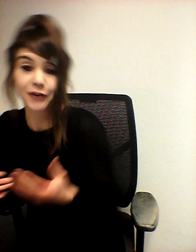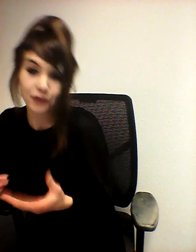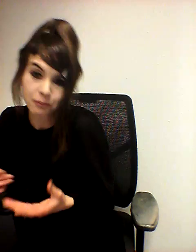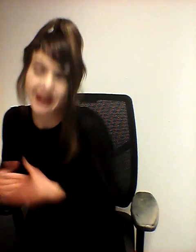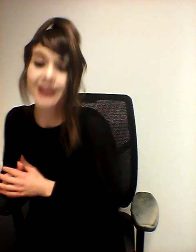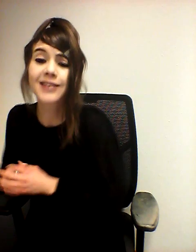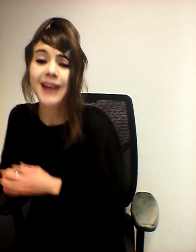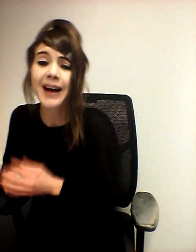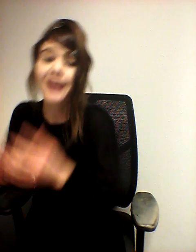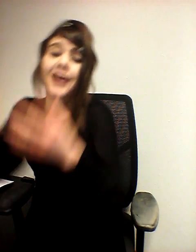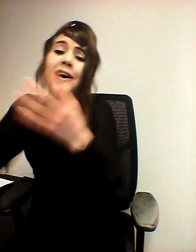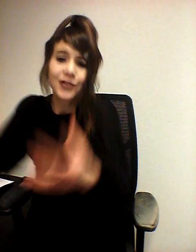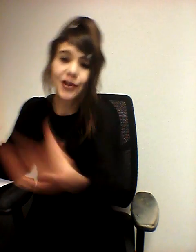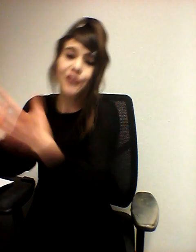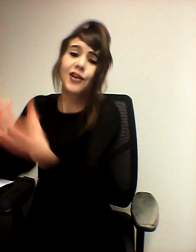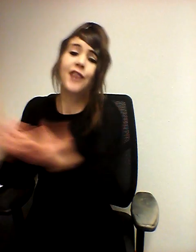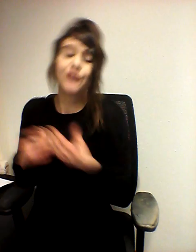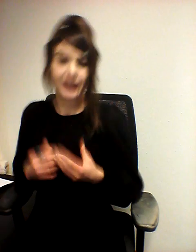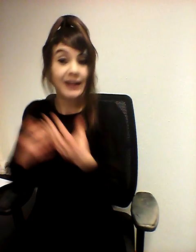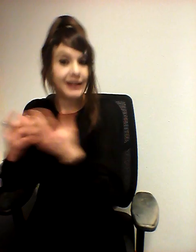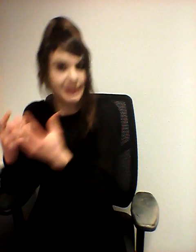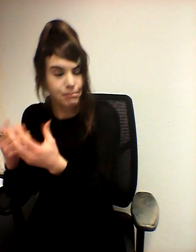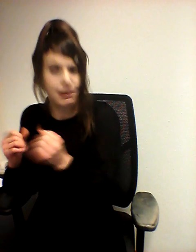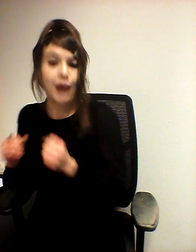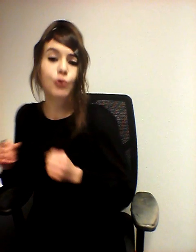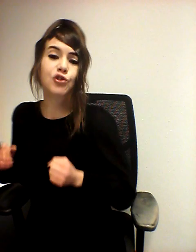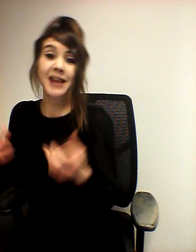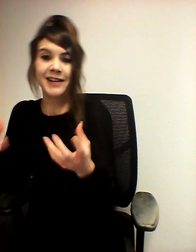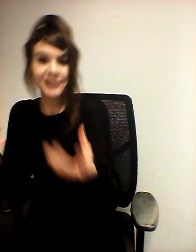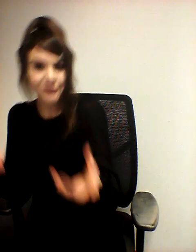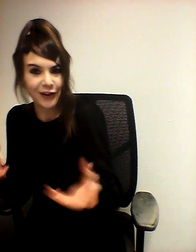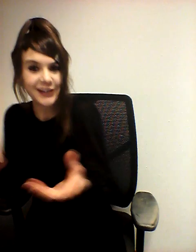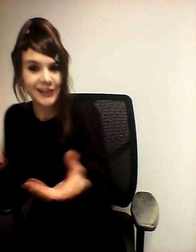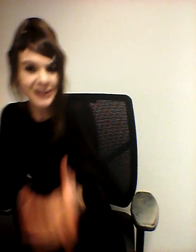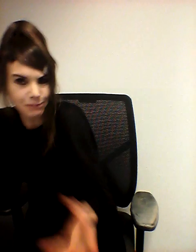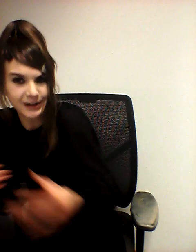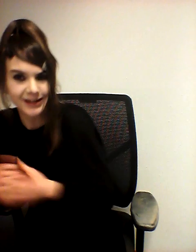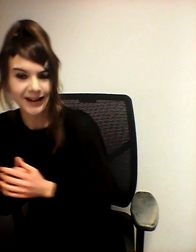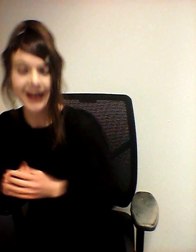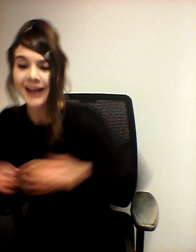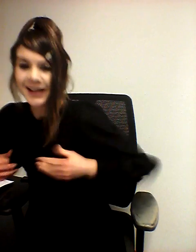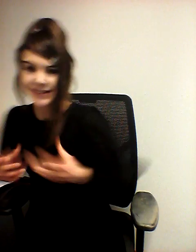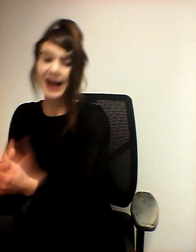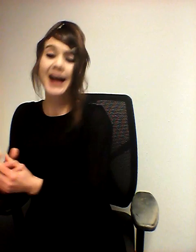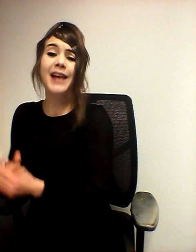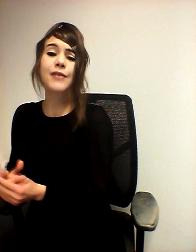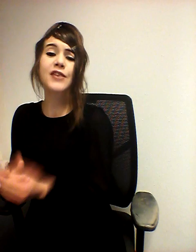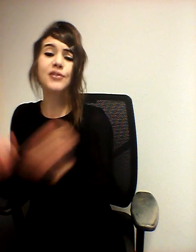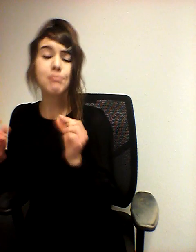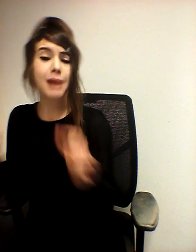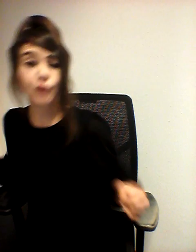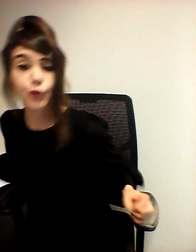wat beschadigd raken, dat dan wanneer je die bouwstenen van je spieren, die eiwitten maar